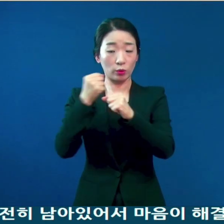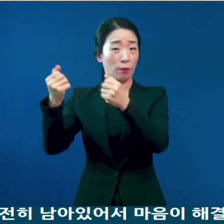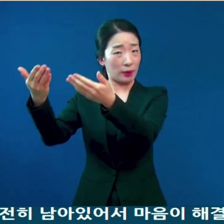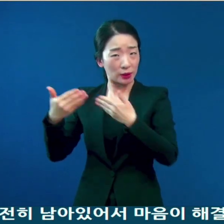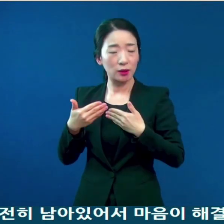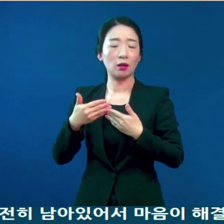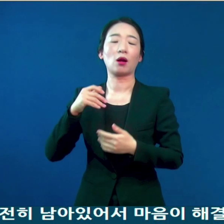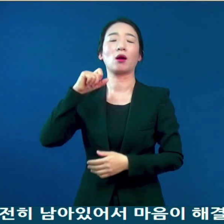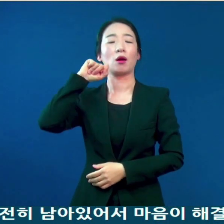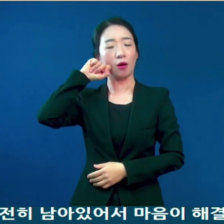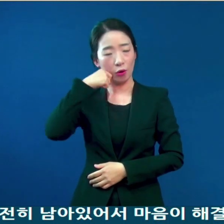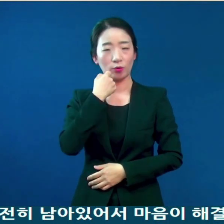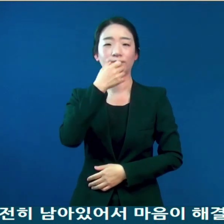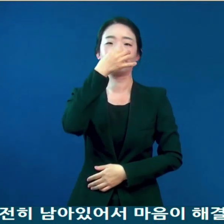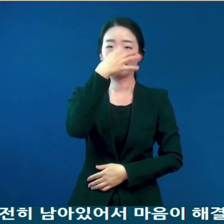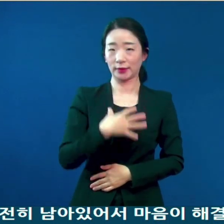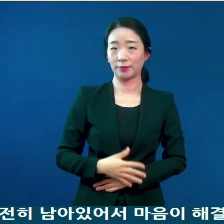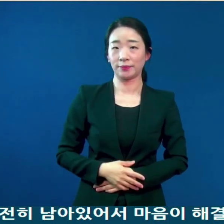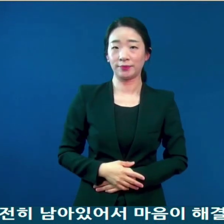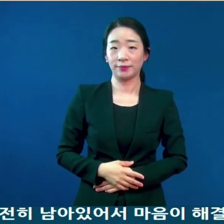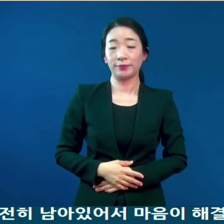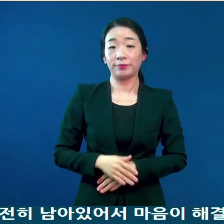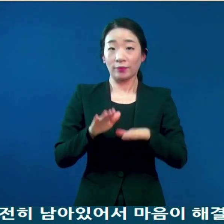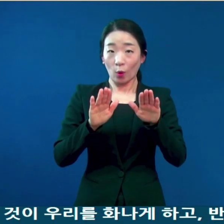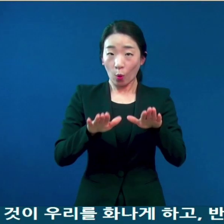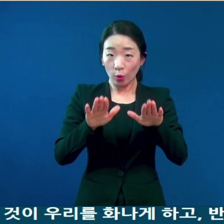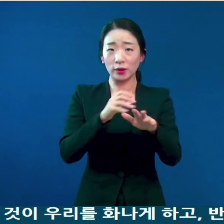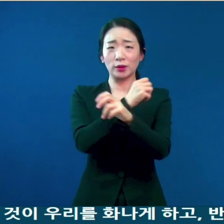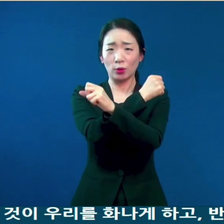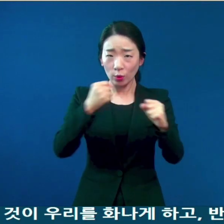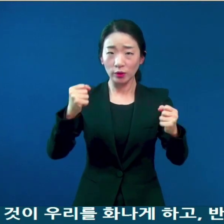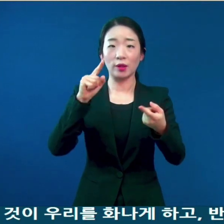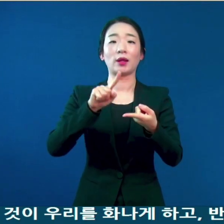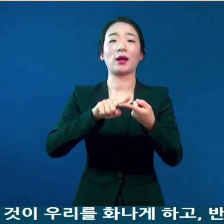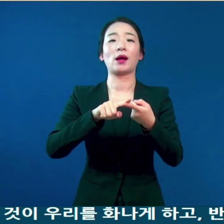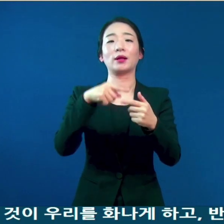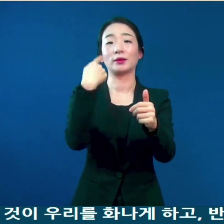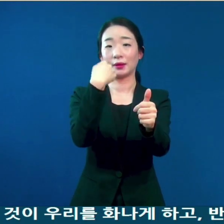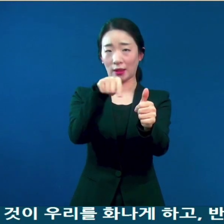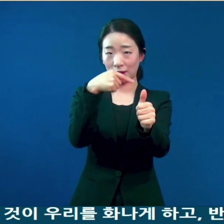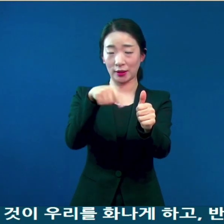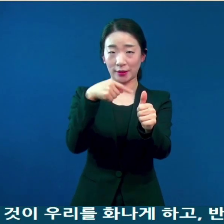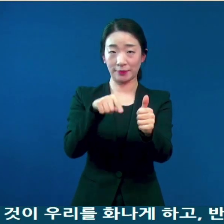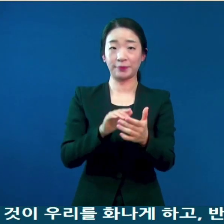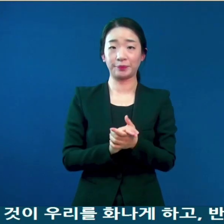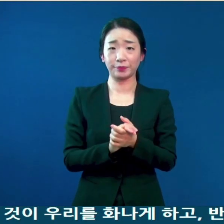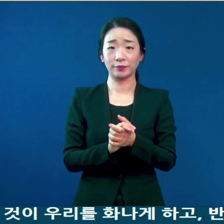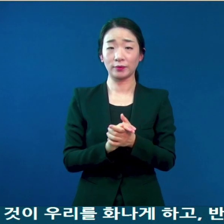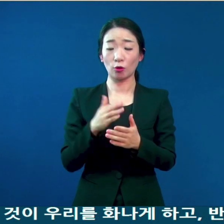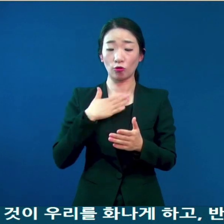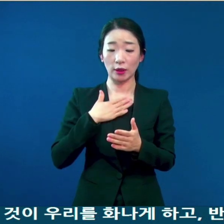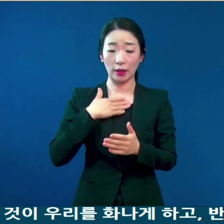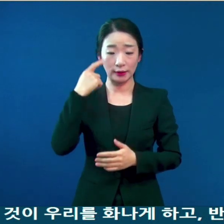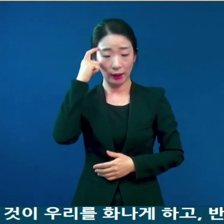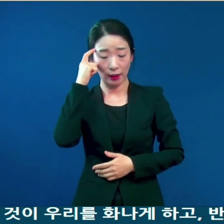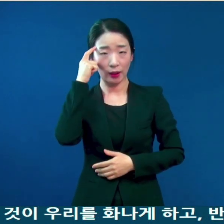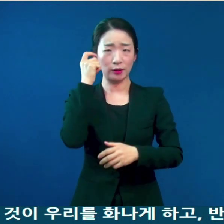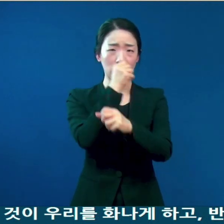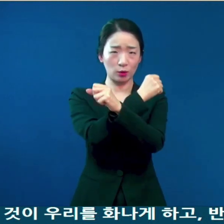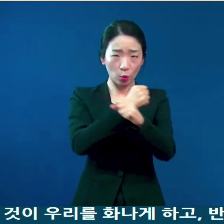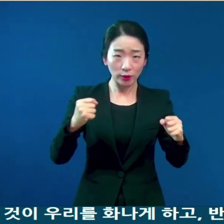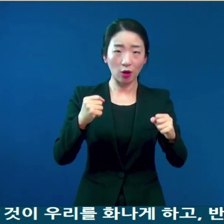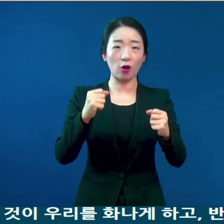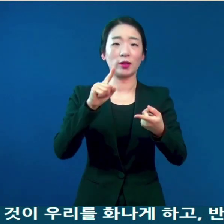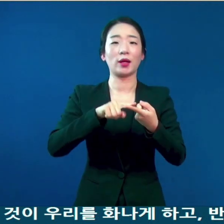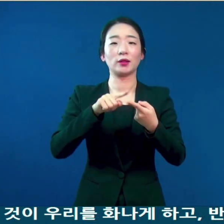같습니다. 오늘 본문도 용서에 대한 가르침이지만 보통 우리가 생각하는 용서에